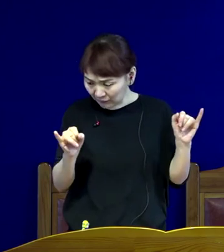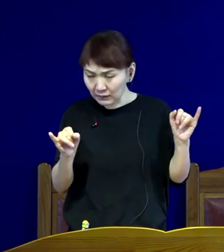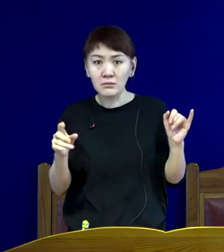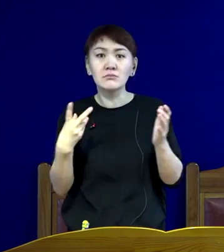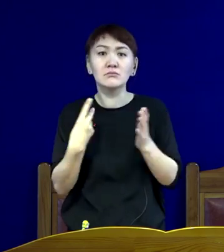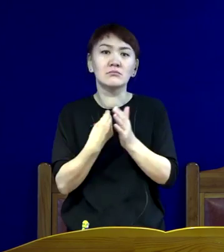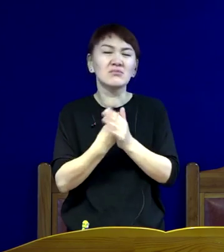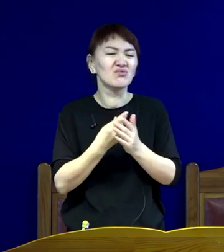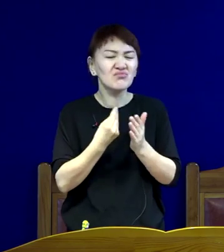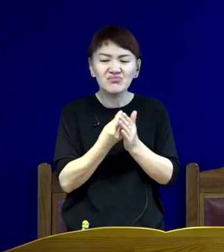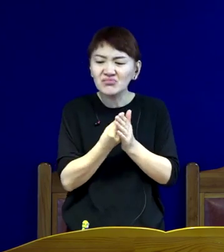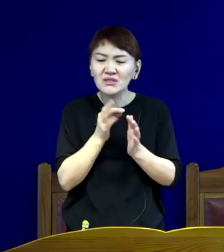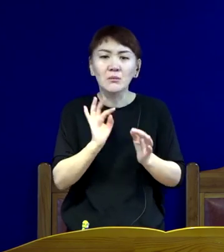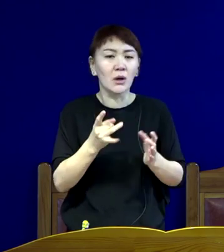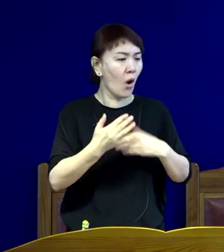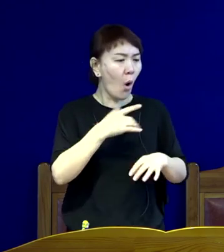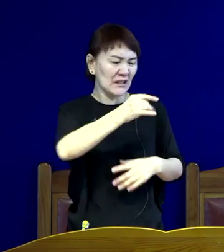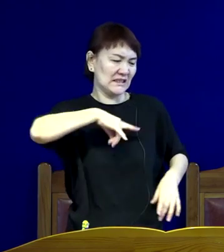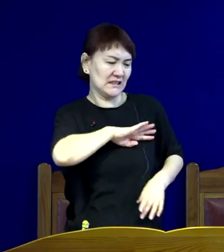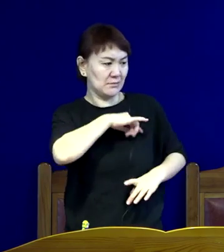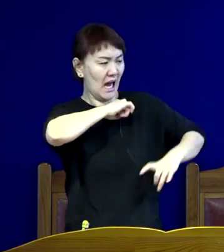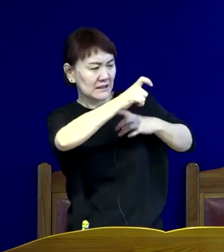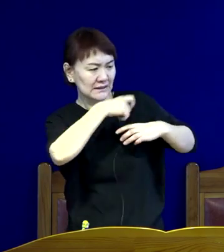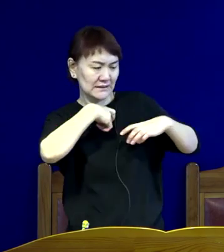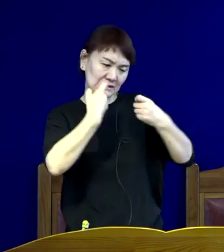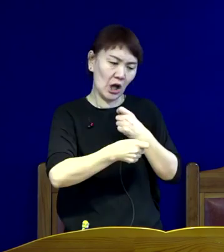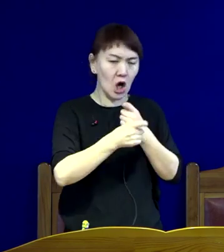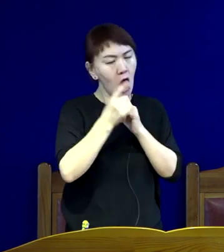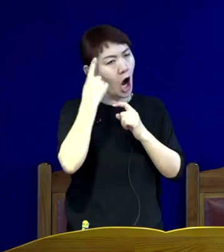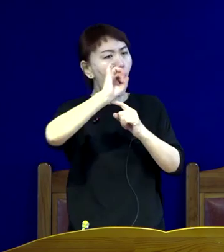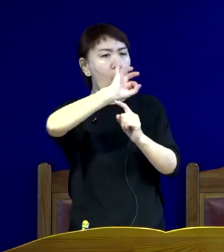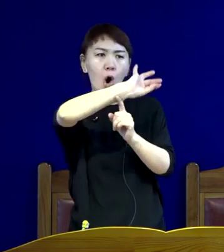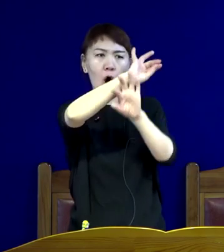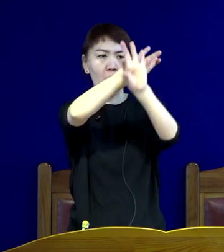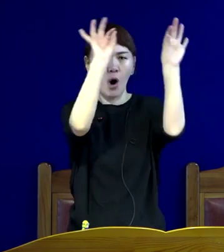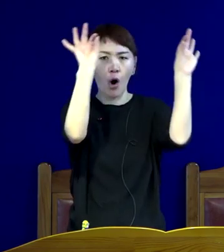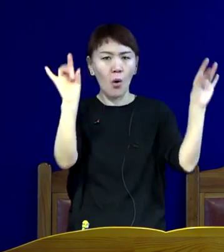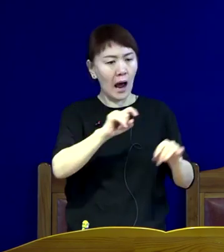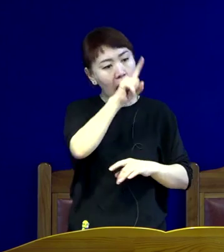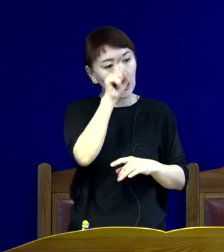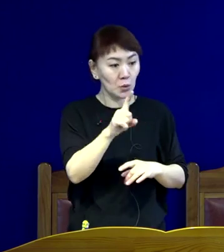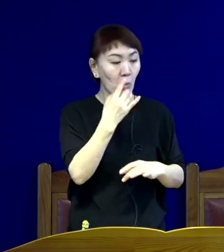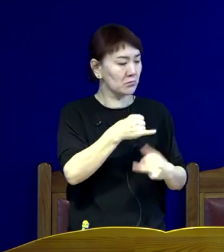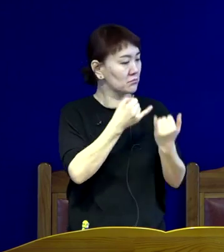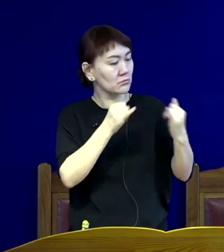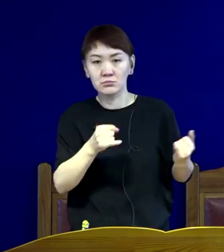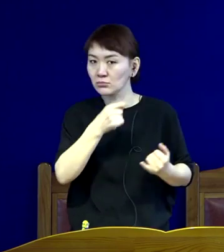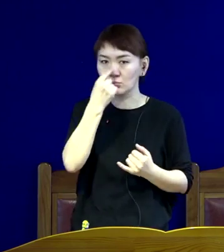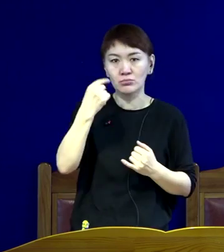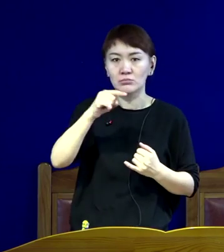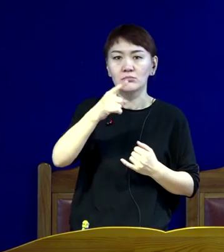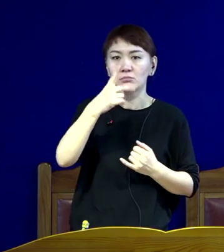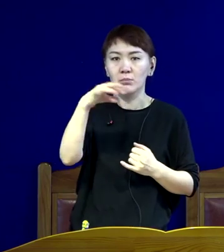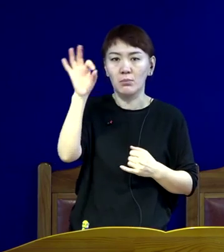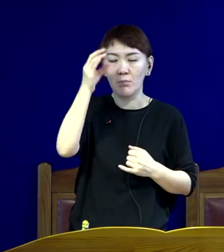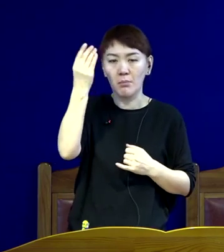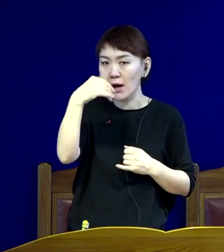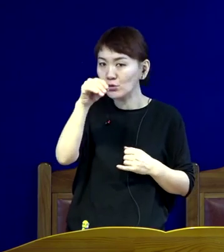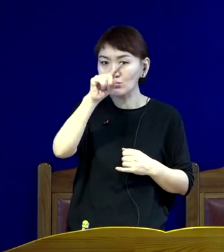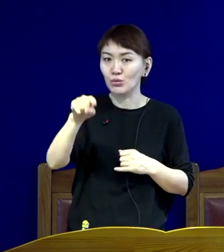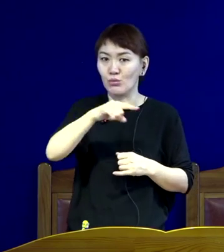нь бол бурхны өмнө шалтгаан болж тооцогдохгүй. Тэгэхээр Христэд итгэгч хүмүүс гэрлэл гэдэг нь ганцхан удаал